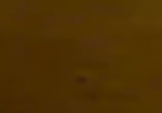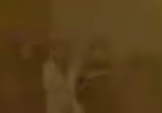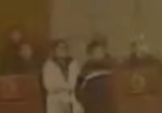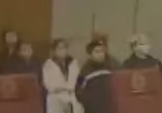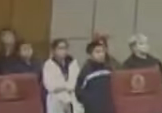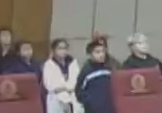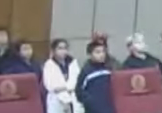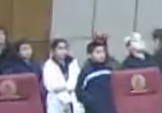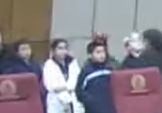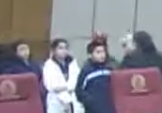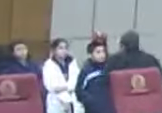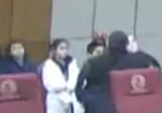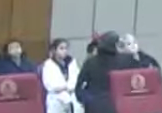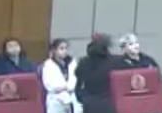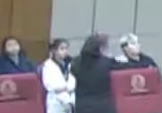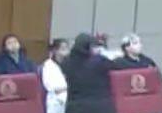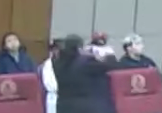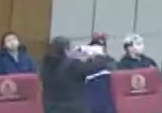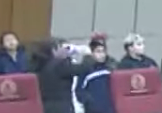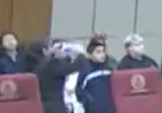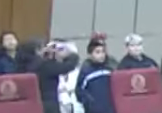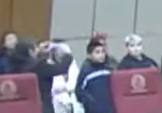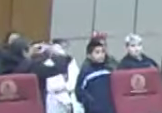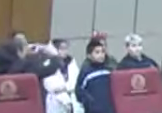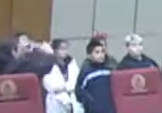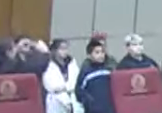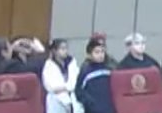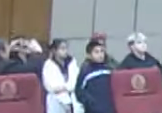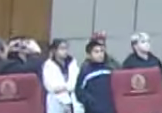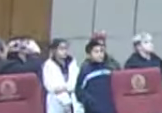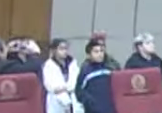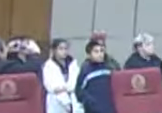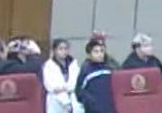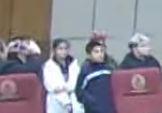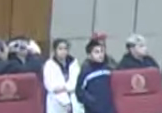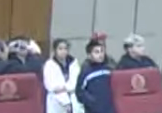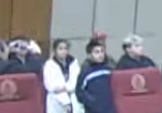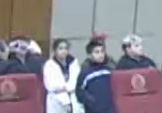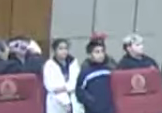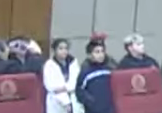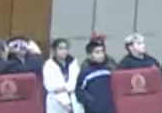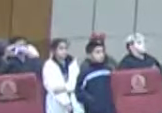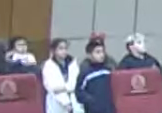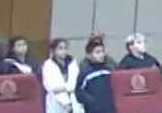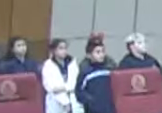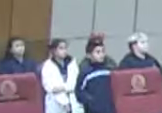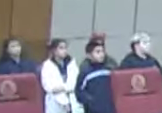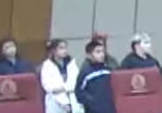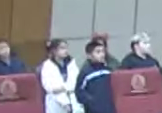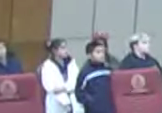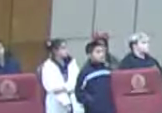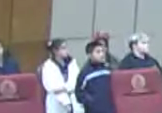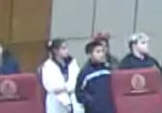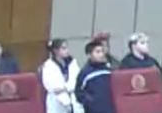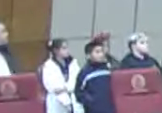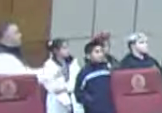Bien, gracias. Ahora pasa la señora Paola Duarte del Centro de Sordos y luego se prepara Milagros Bogarín.